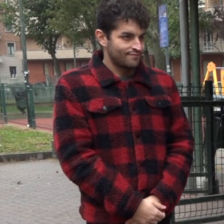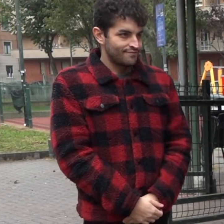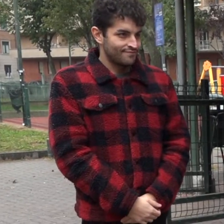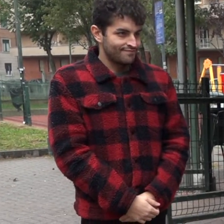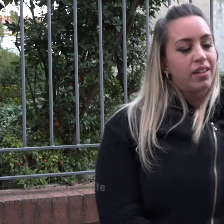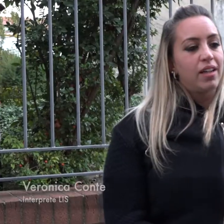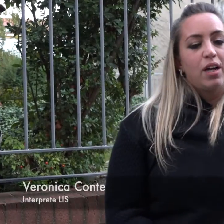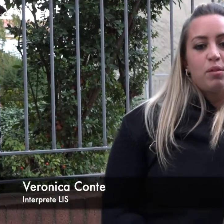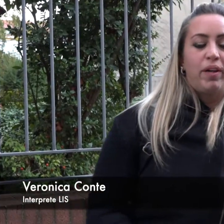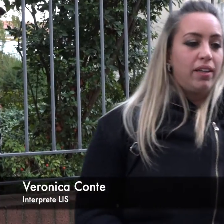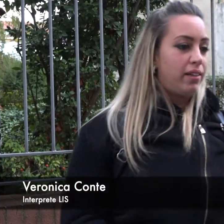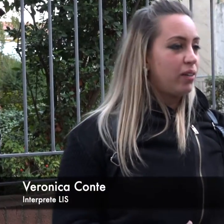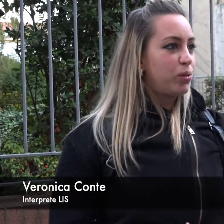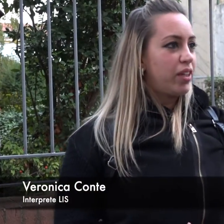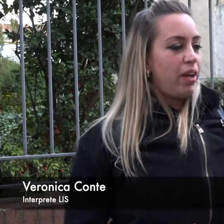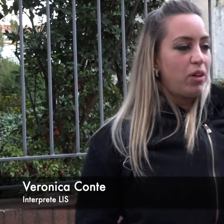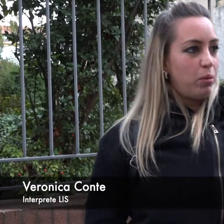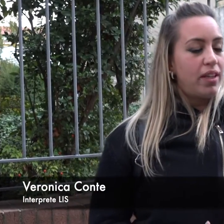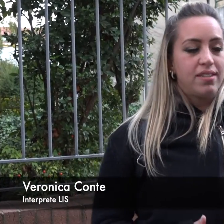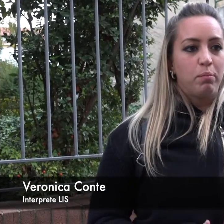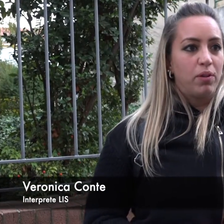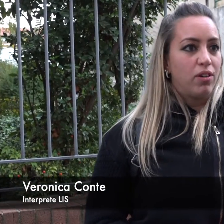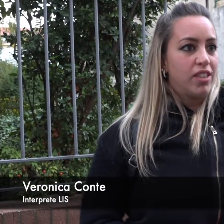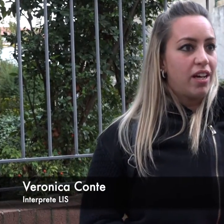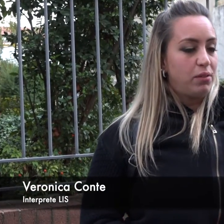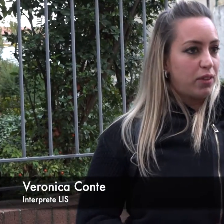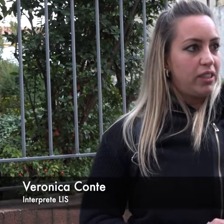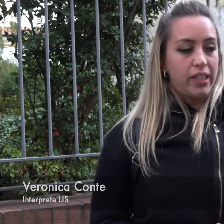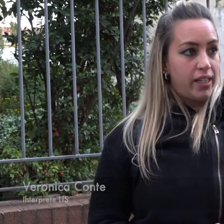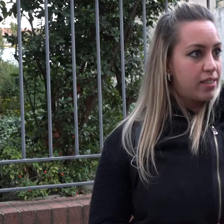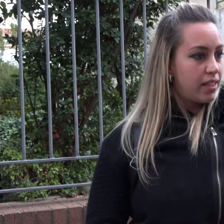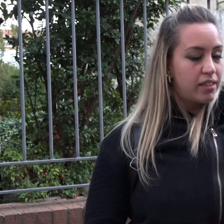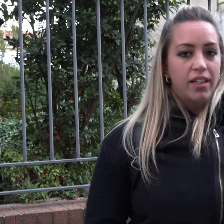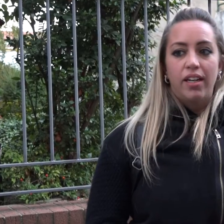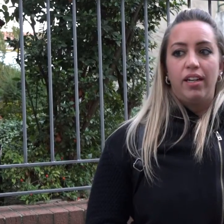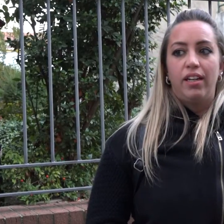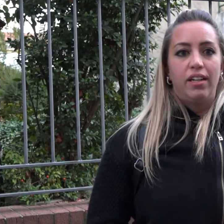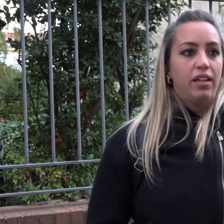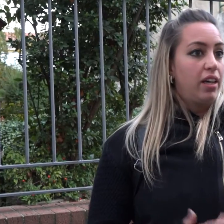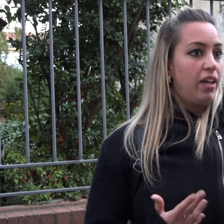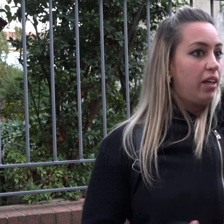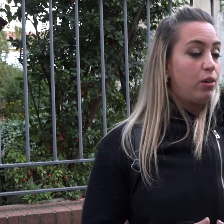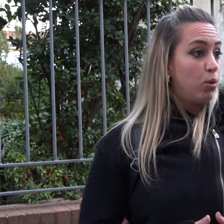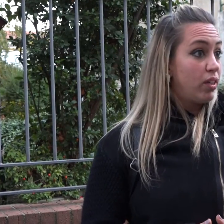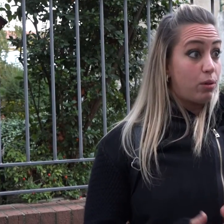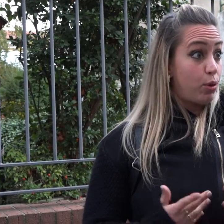storico. Beh, tradurre una guida è sempre una cosa di forte interesse, che comunque dà